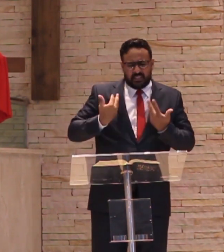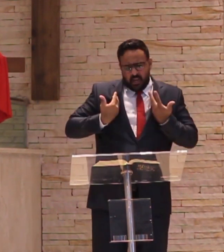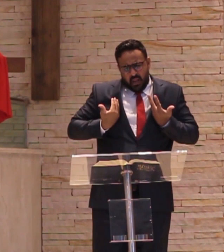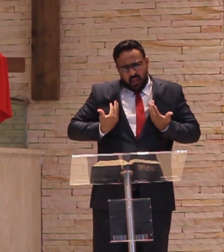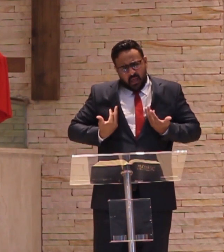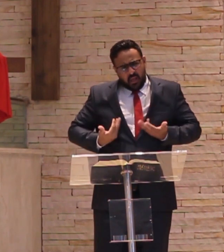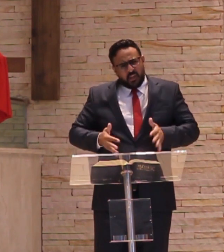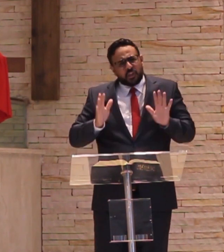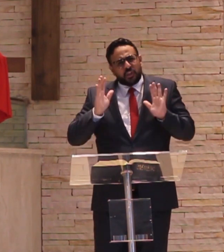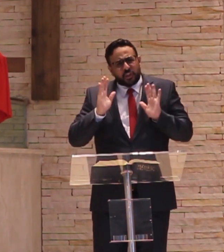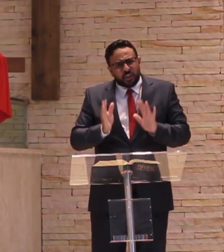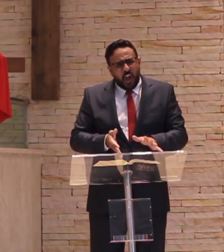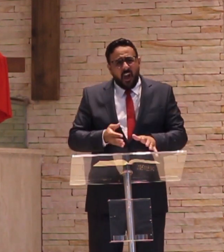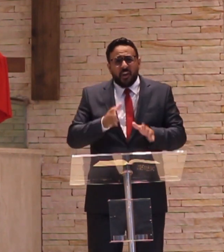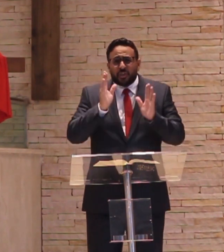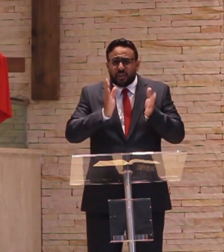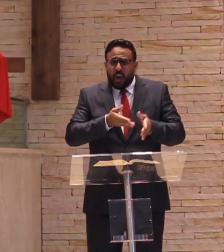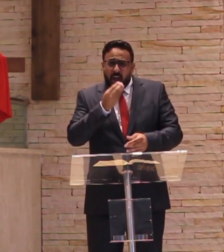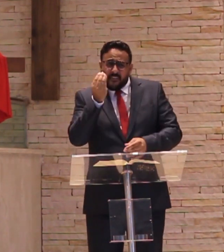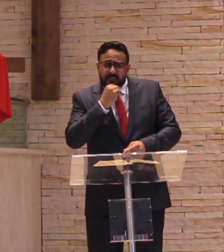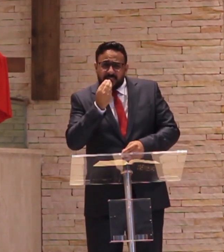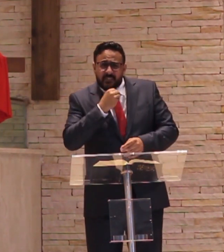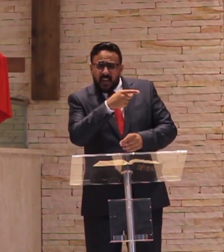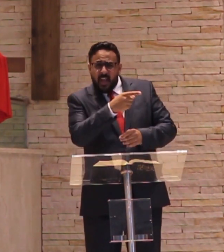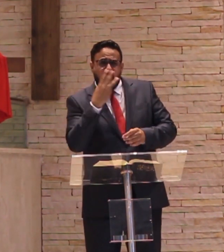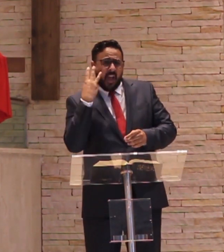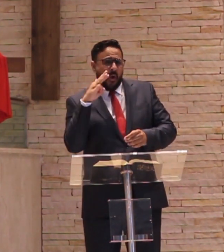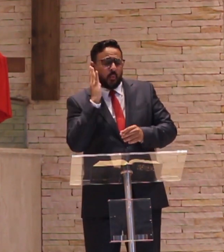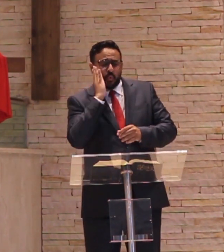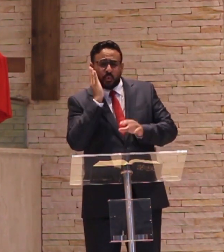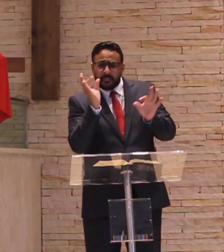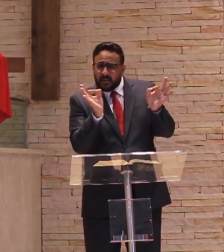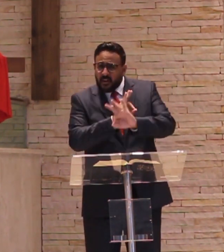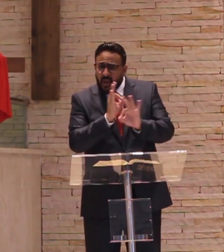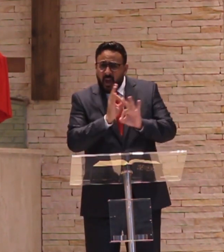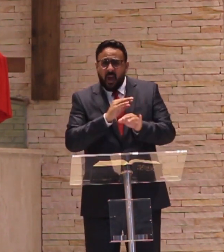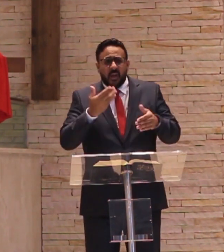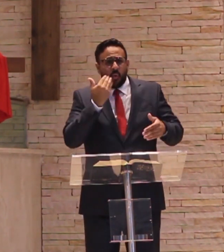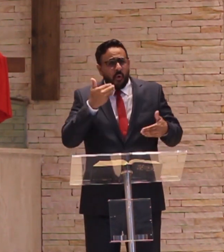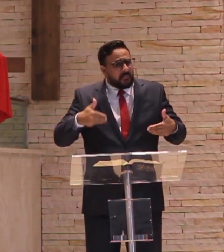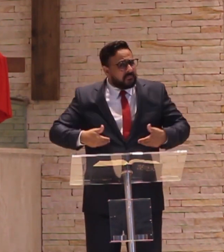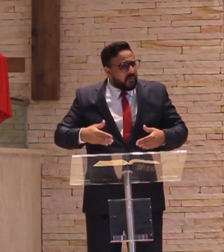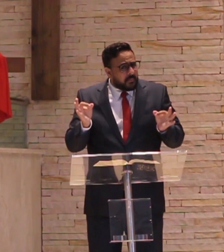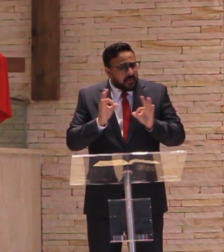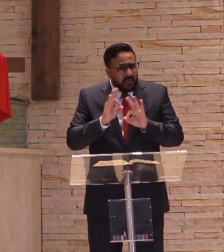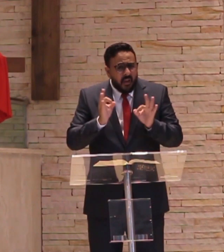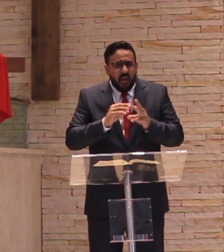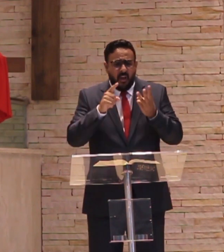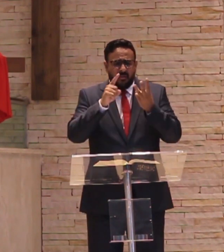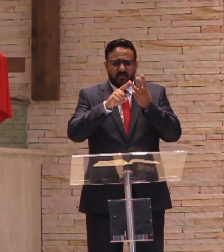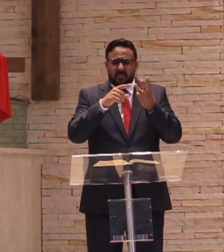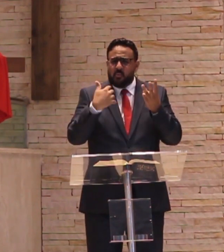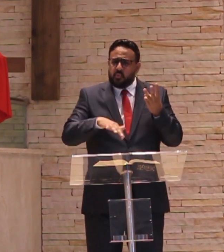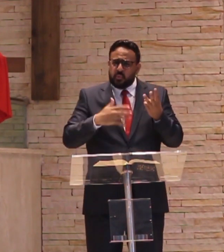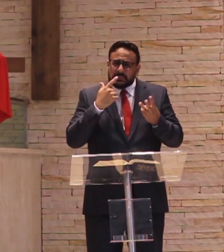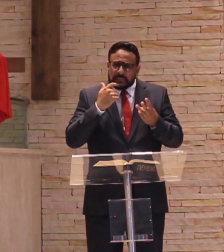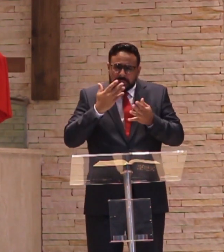corpo dilacerado, sangue escorria pelo seu corpo, ele já estava 3 dias sem dormir, já estava